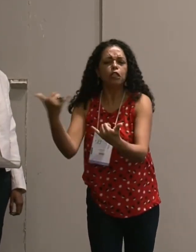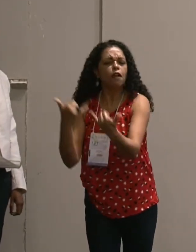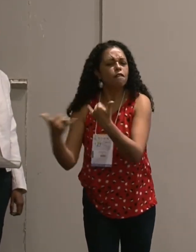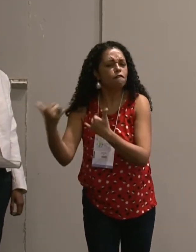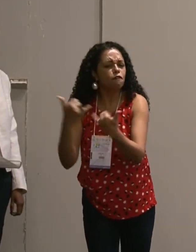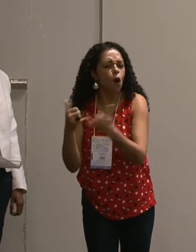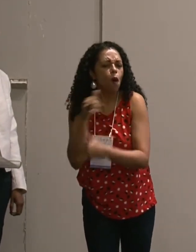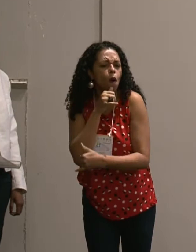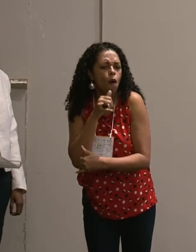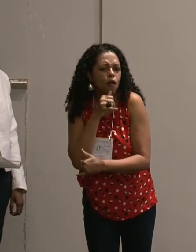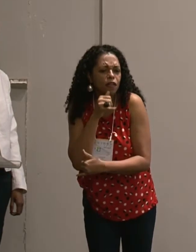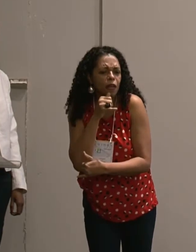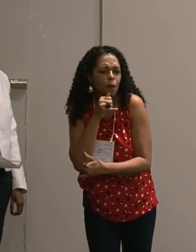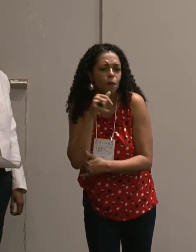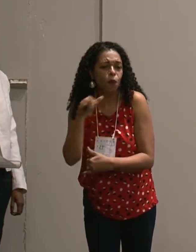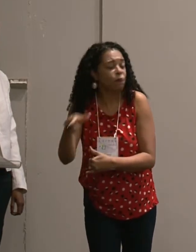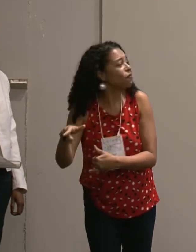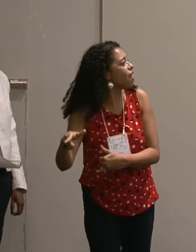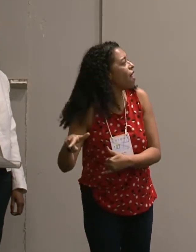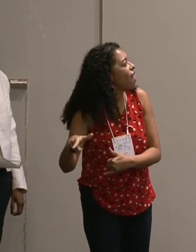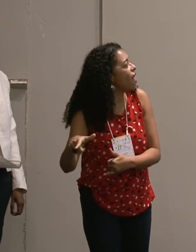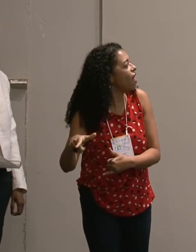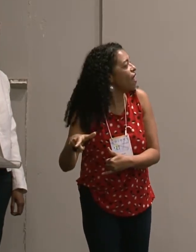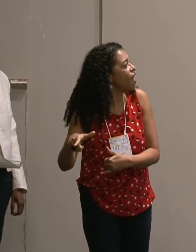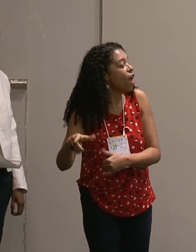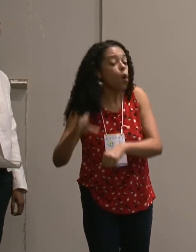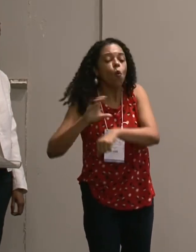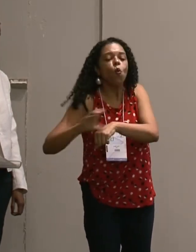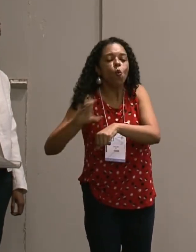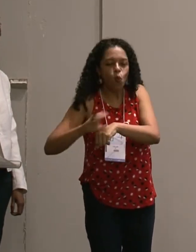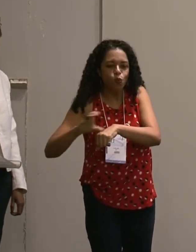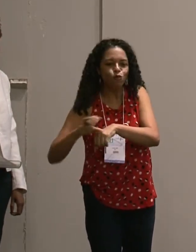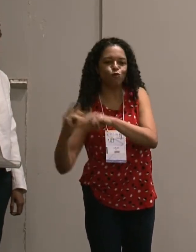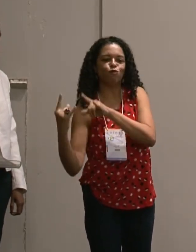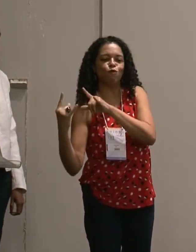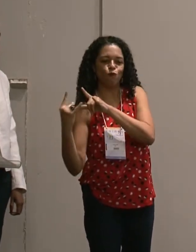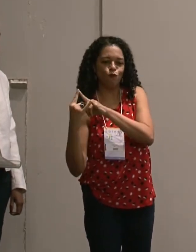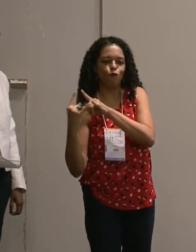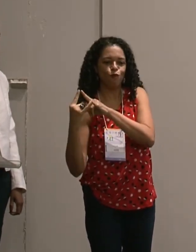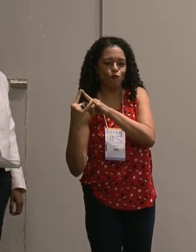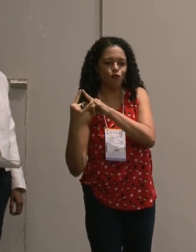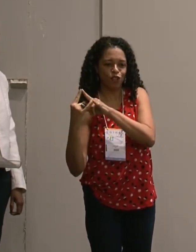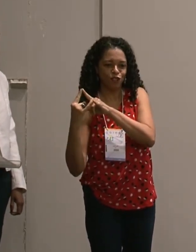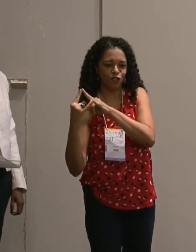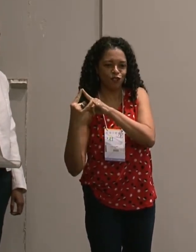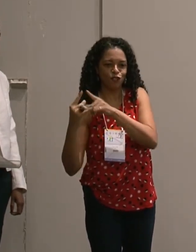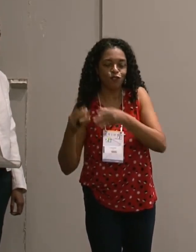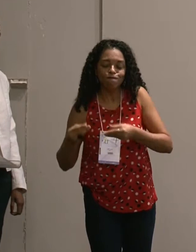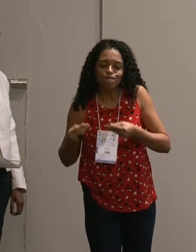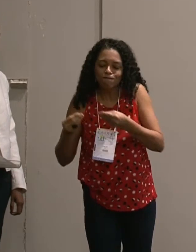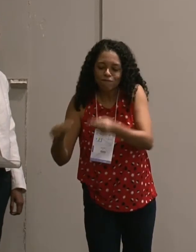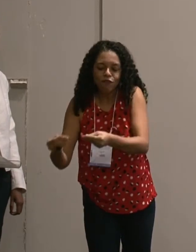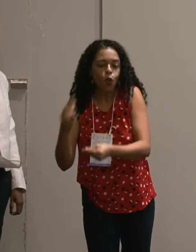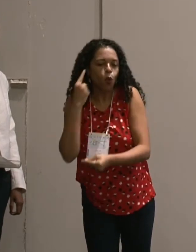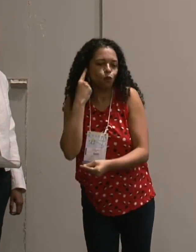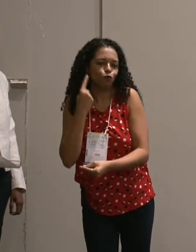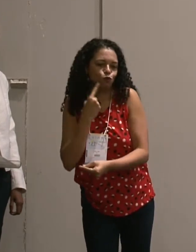Se essas pesquisas não nos der, essa coleção de dados que nós queremos a respeito do